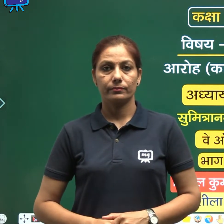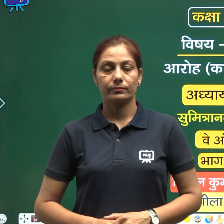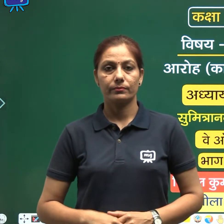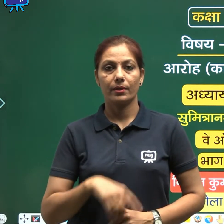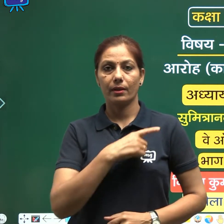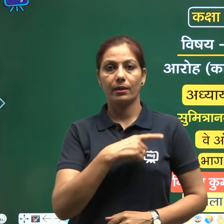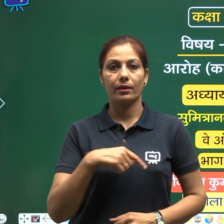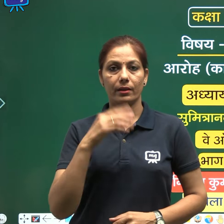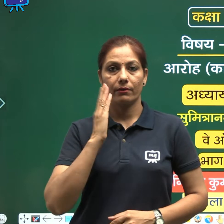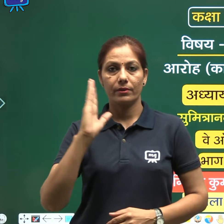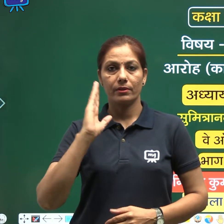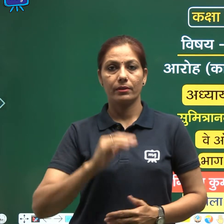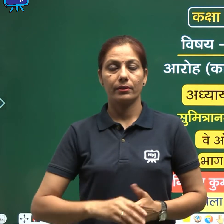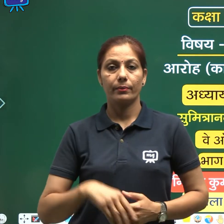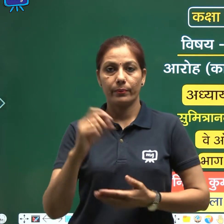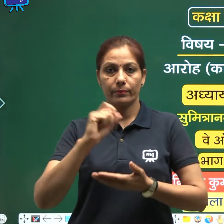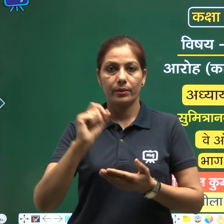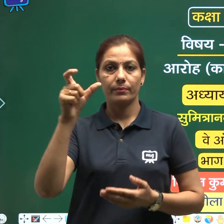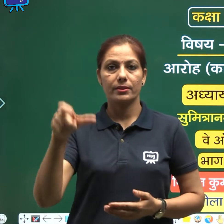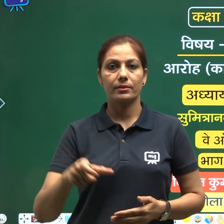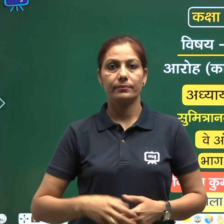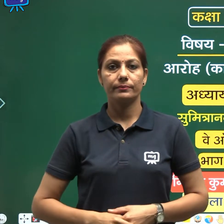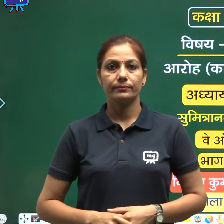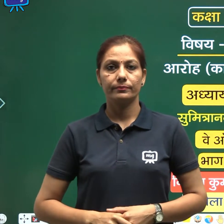ये है कवि सुमित्रानंदन पंत।